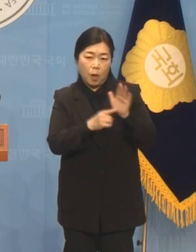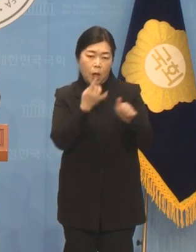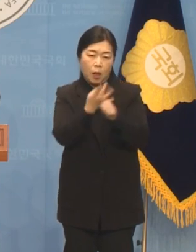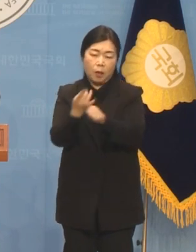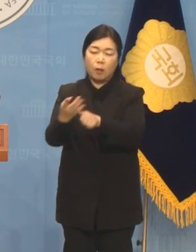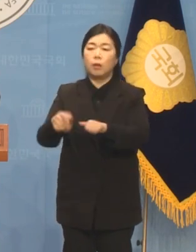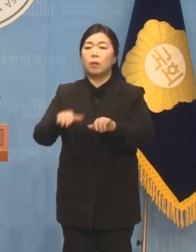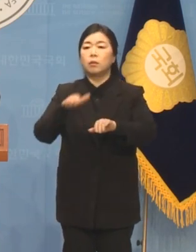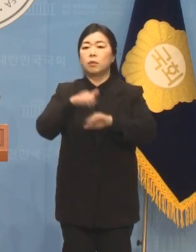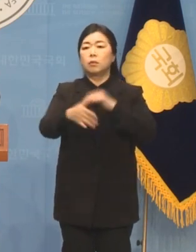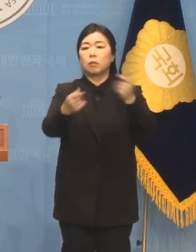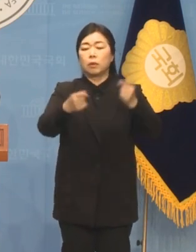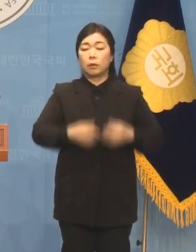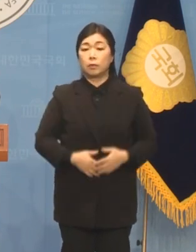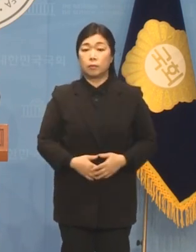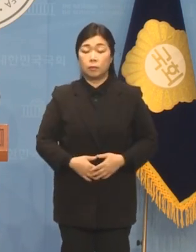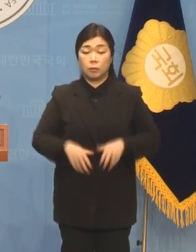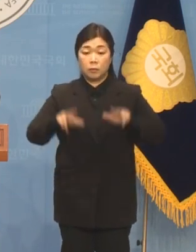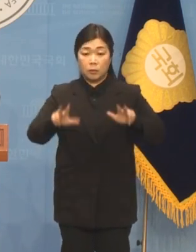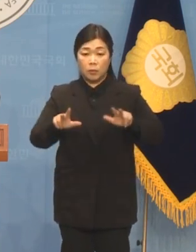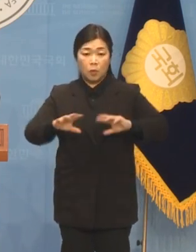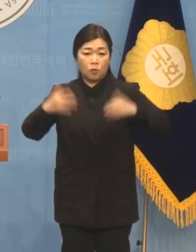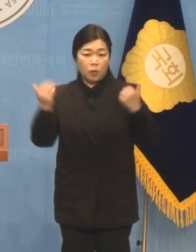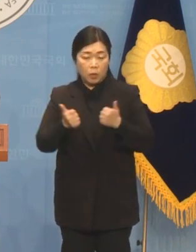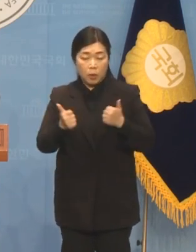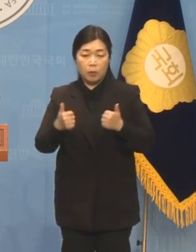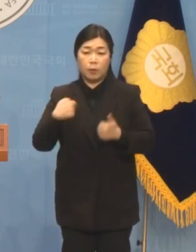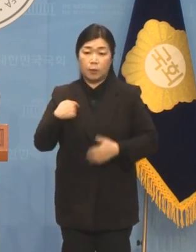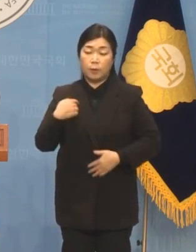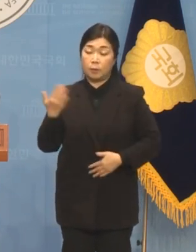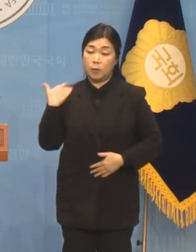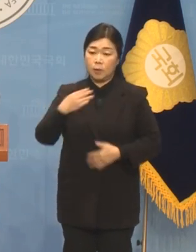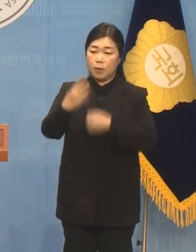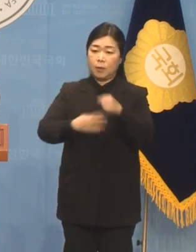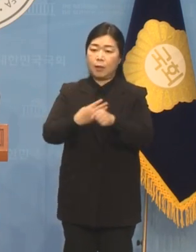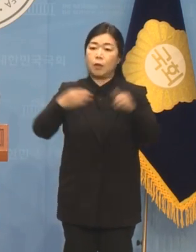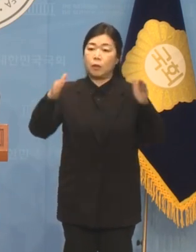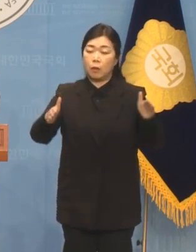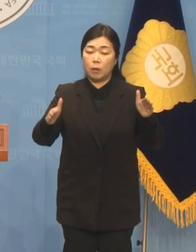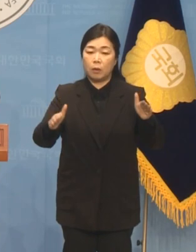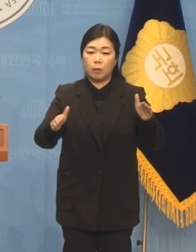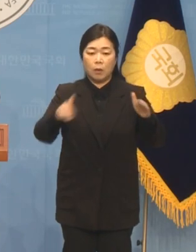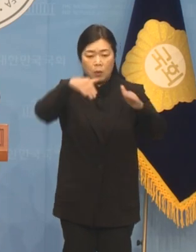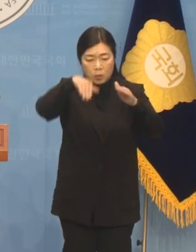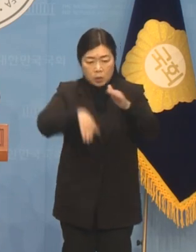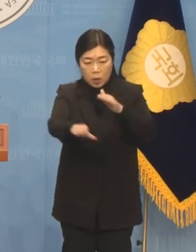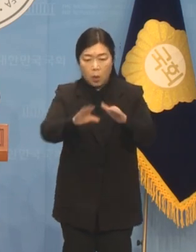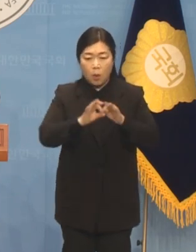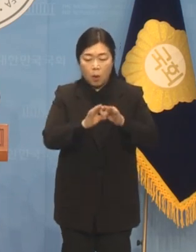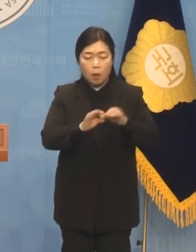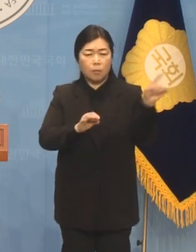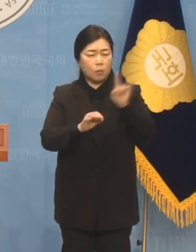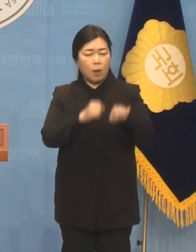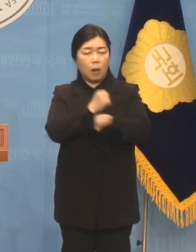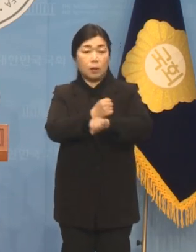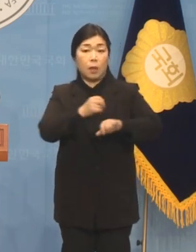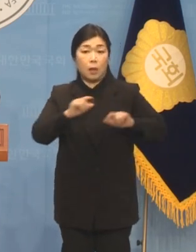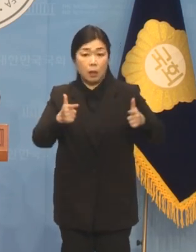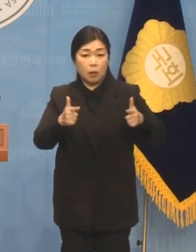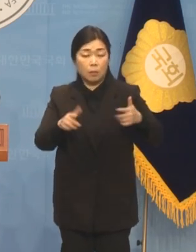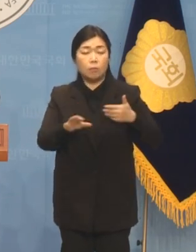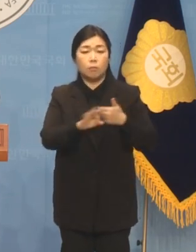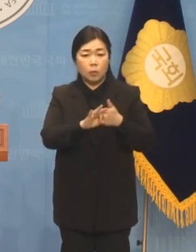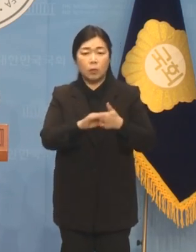현역 국회의원으로 지역에 지난 4년간 지하와 관련된 아무 일도 하지 않았다면